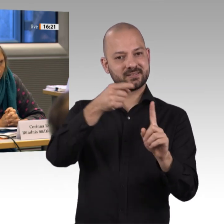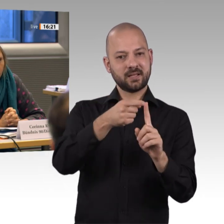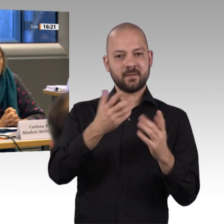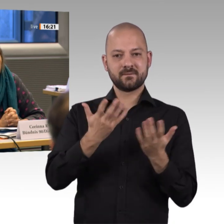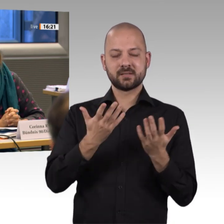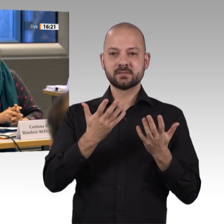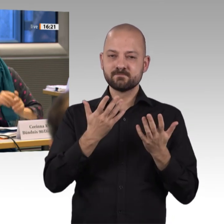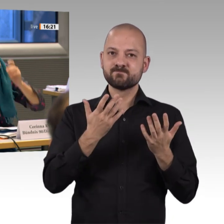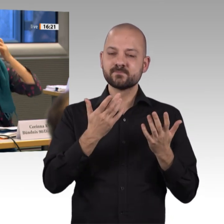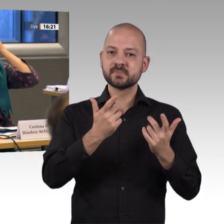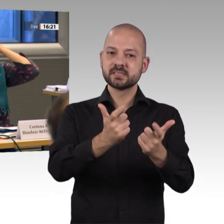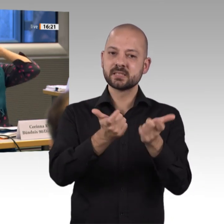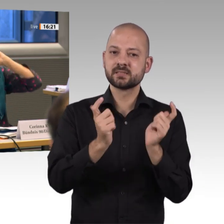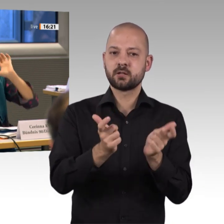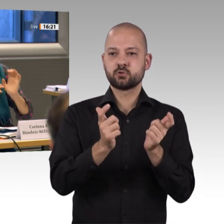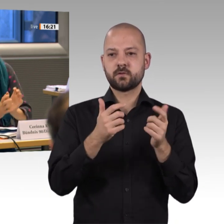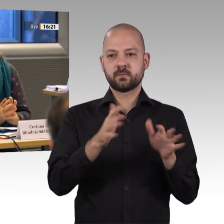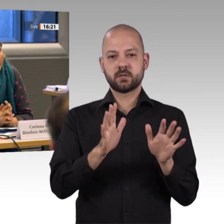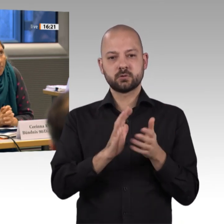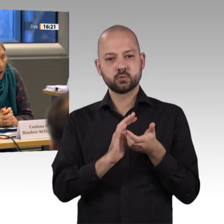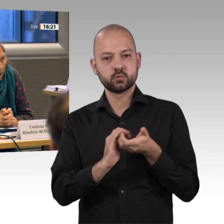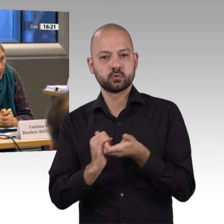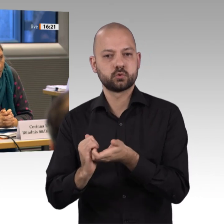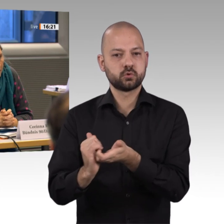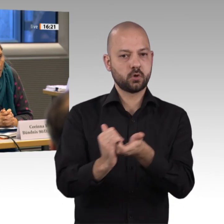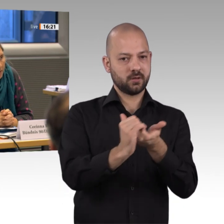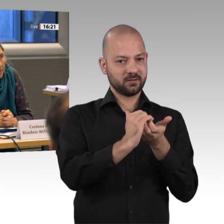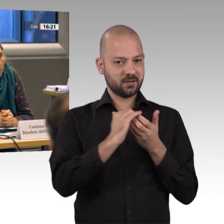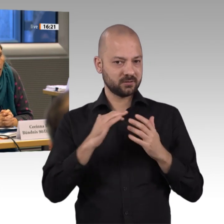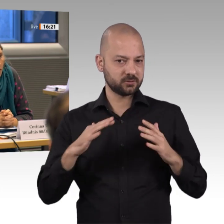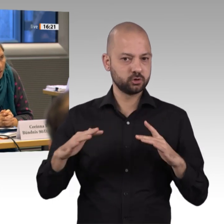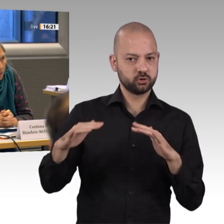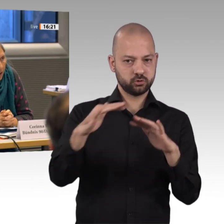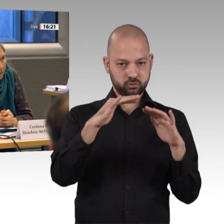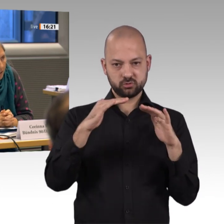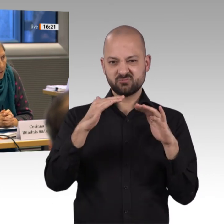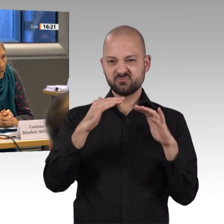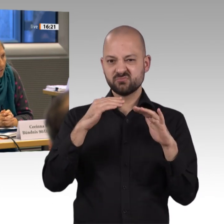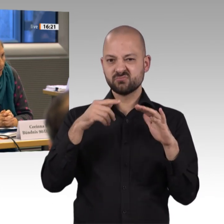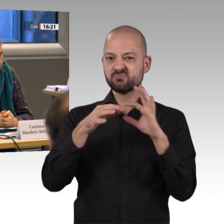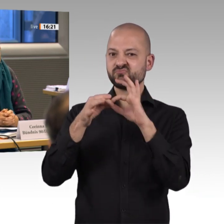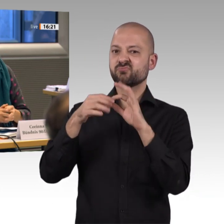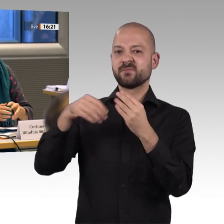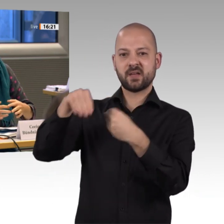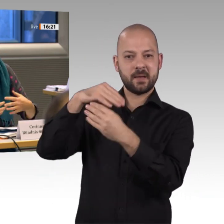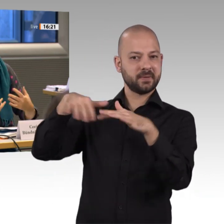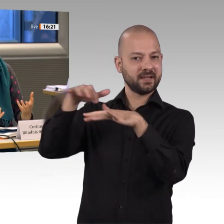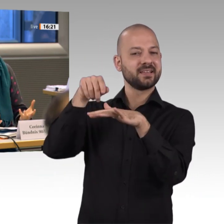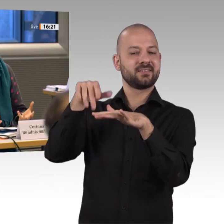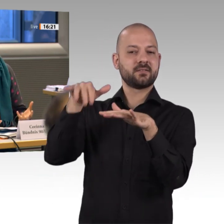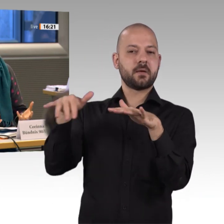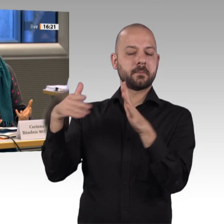anbieten, und vielleicht auch, kann man Bereiche identifizieren oder können Sie Bereiche identifizieren, die wahrscheinlich für